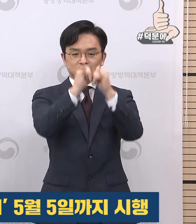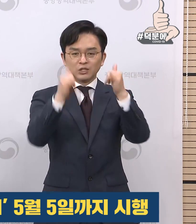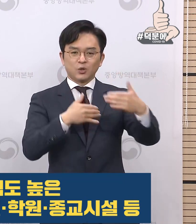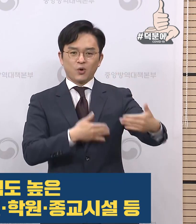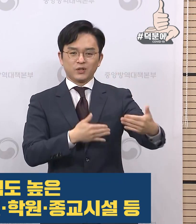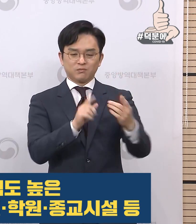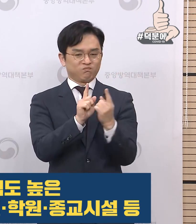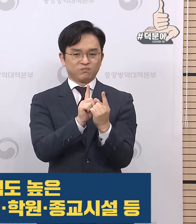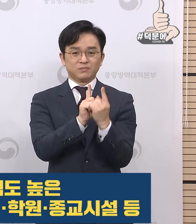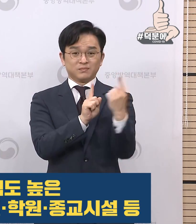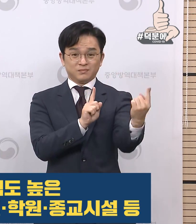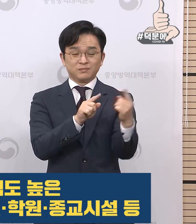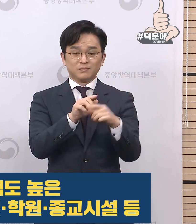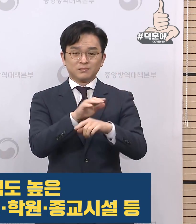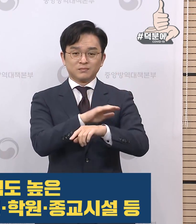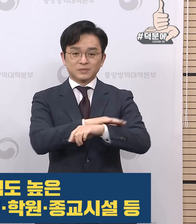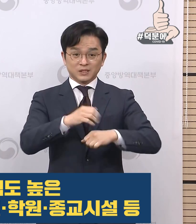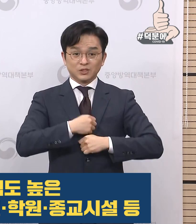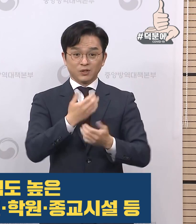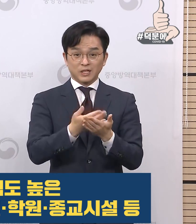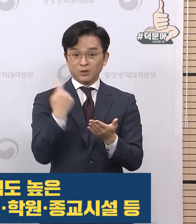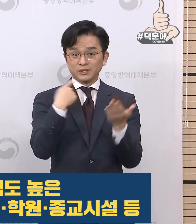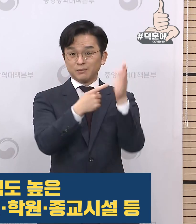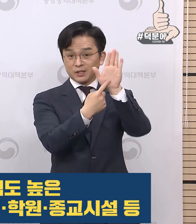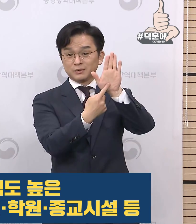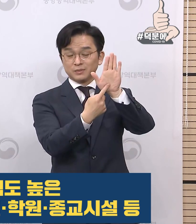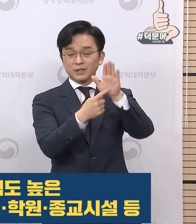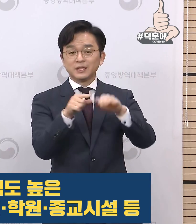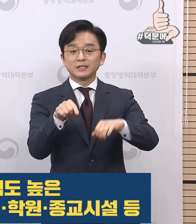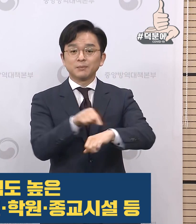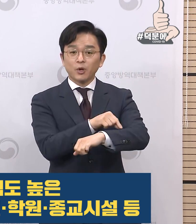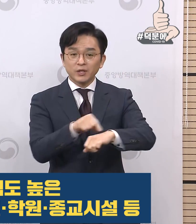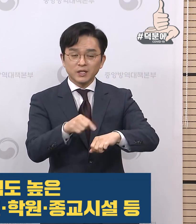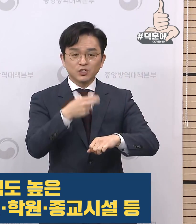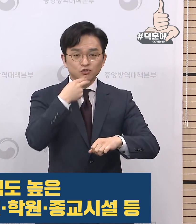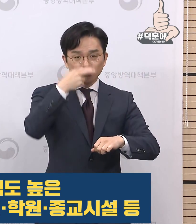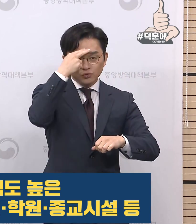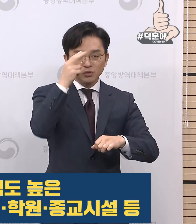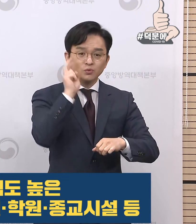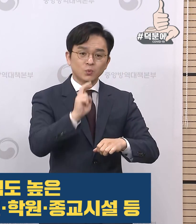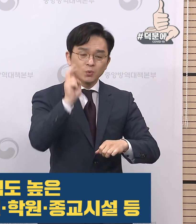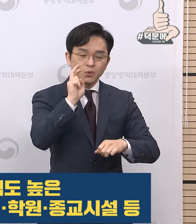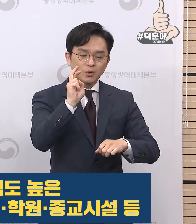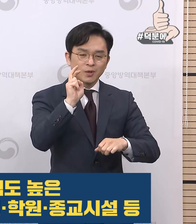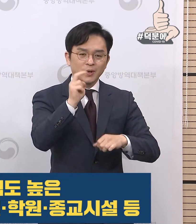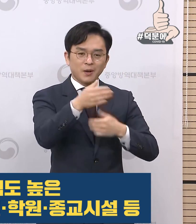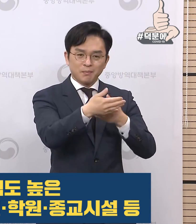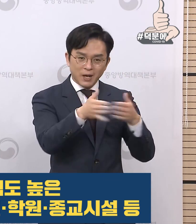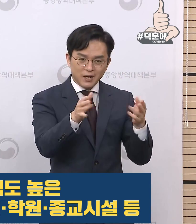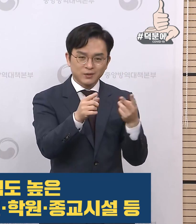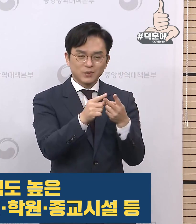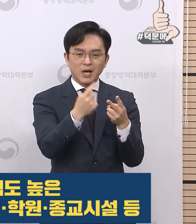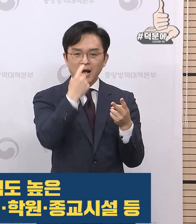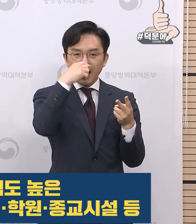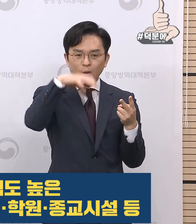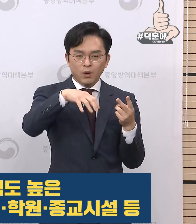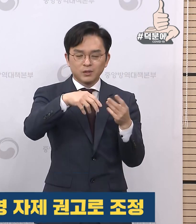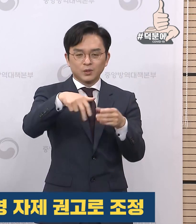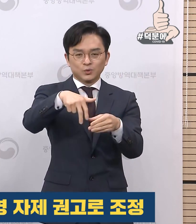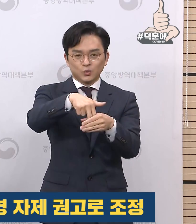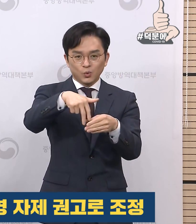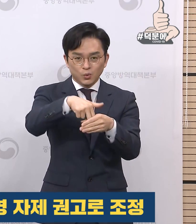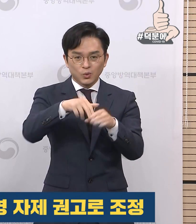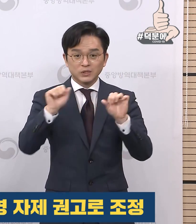계획입니다. 특히 감염 확산 위험도가 높은 유흥시설, 일부 생활체육시설, 학원, 종교시설